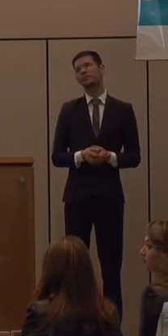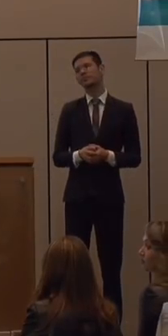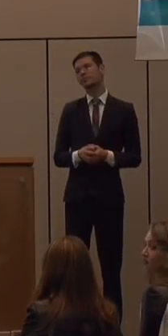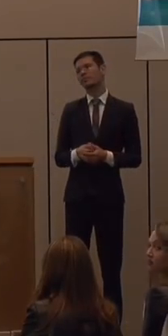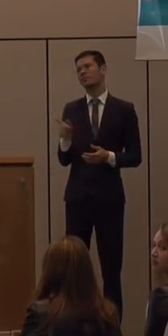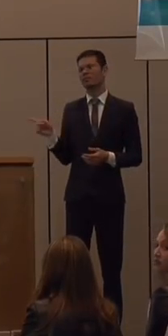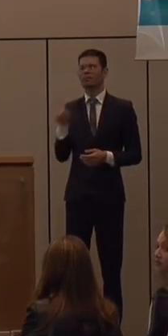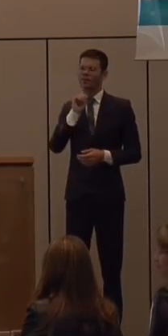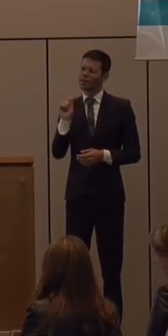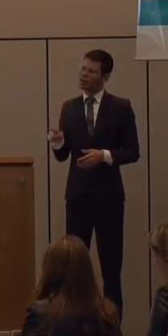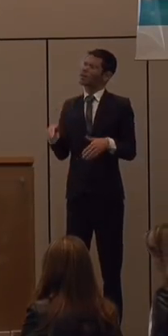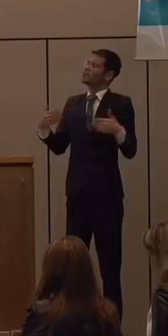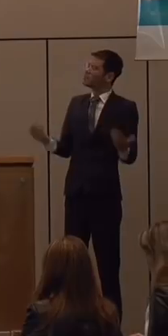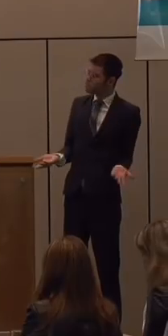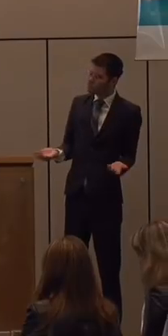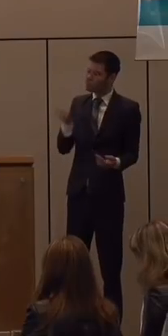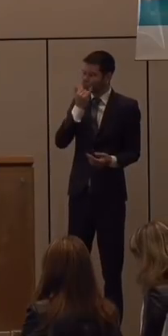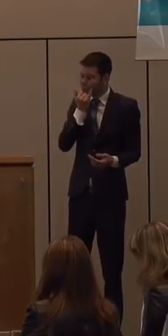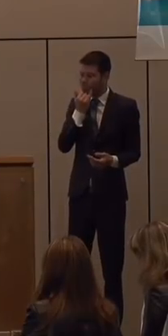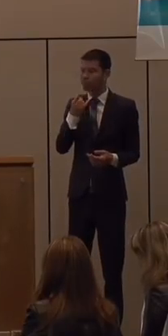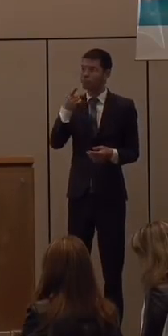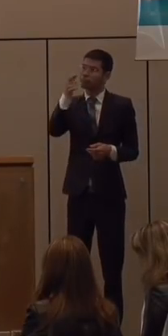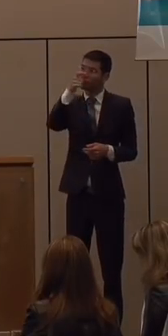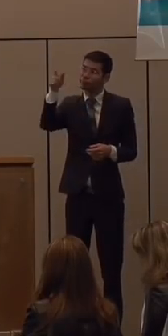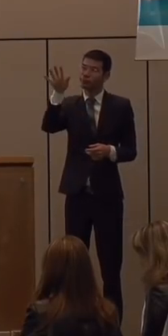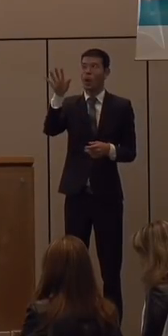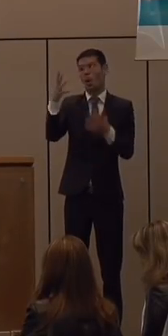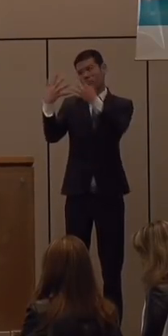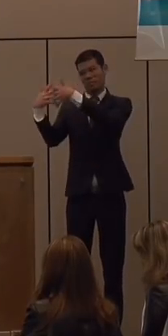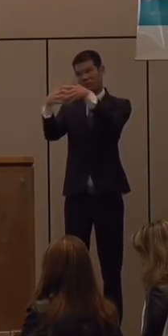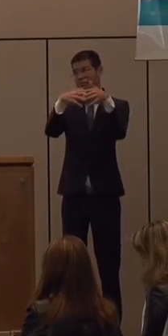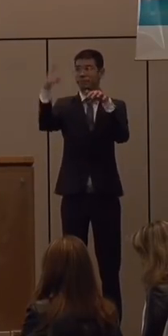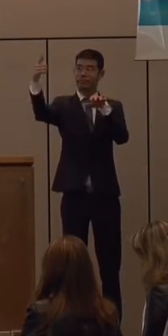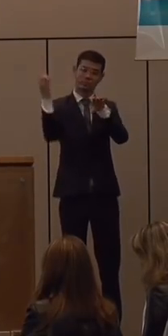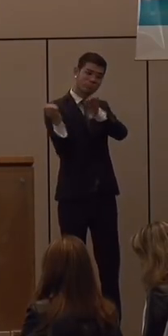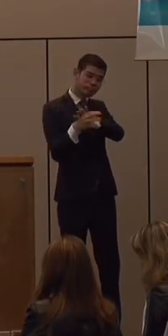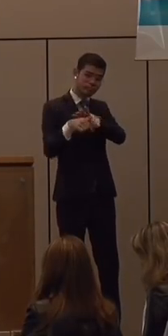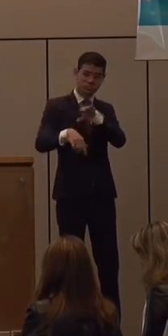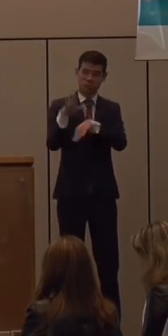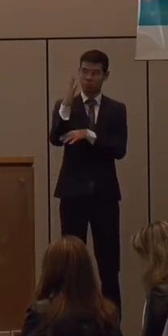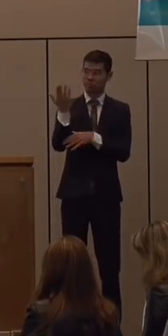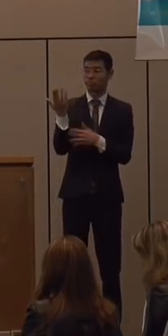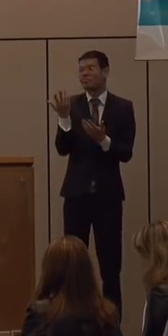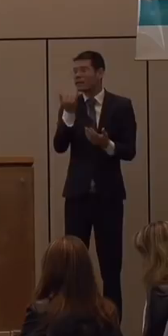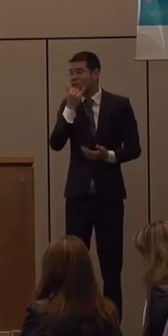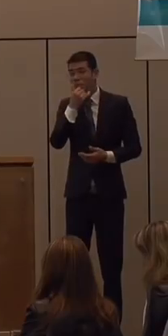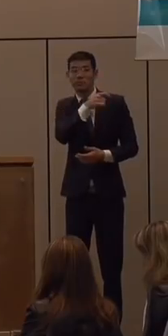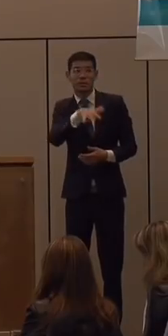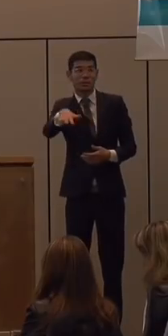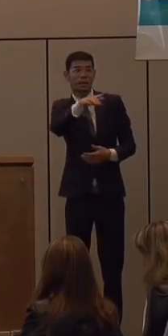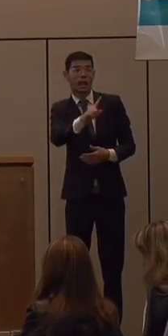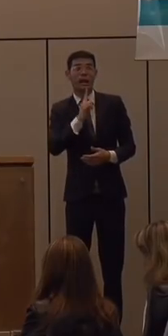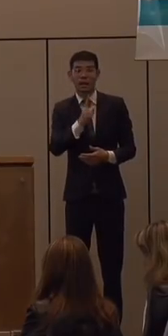inversión extranjera porque esté todo el mundo diseñado este en colombia súper difícil invertir todo el mundo prefiere